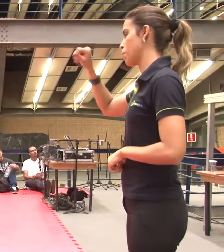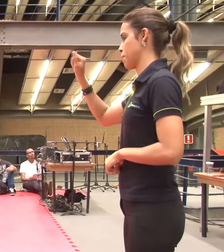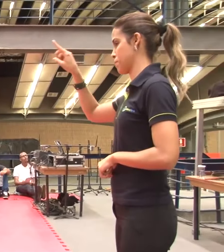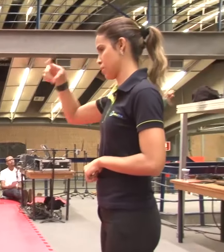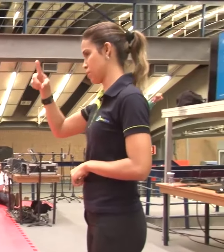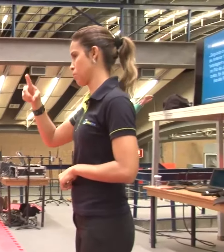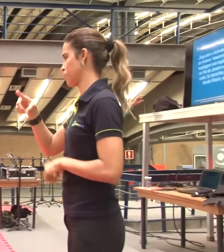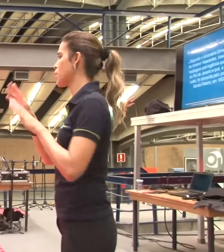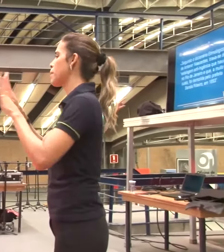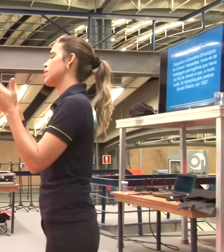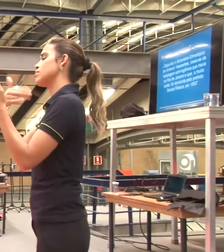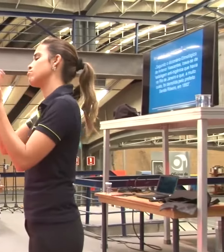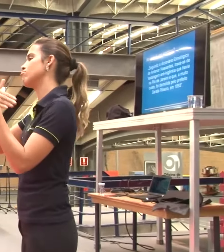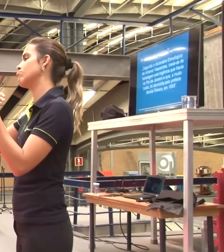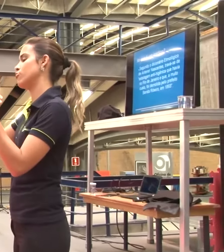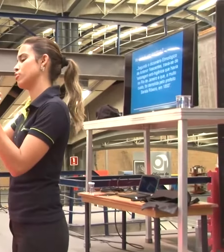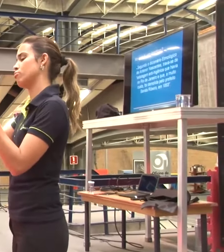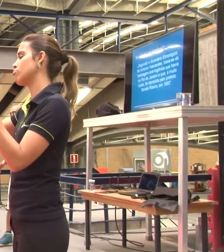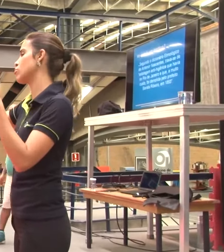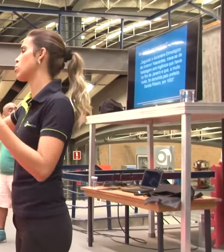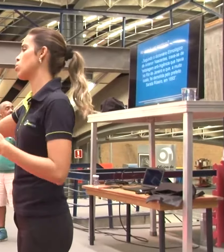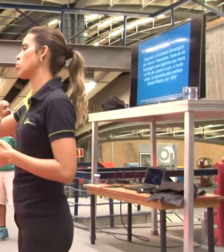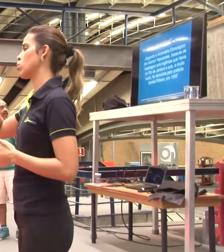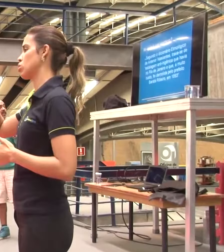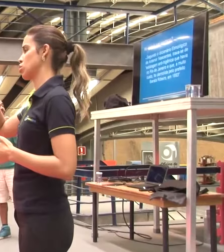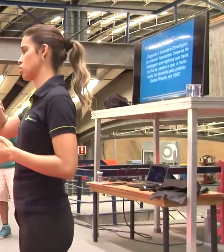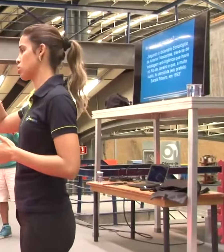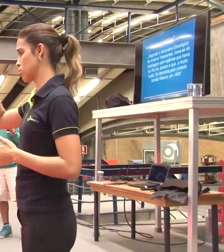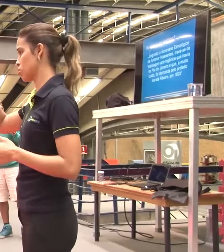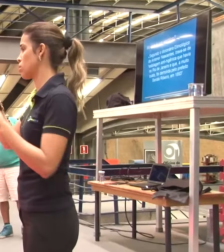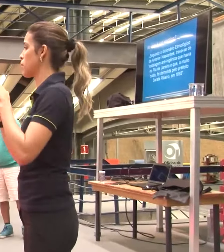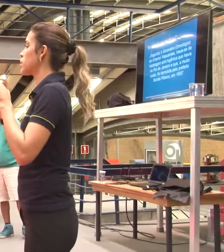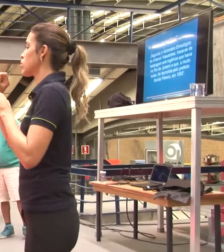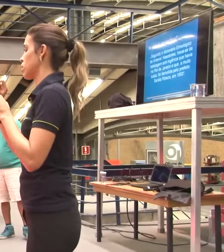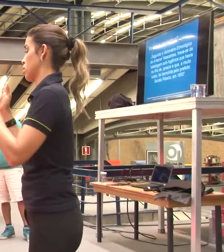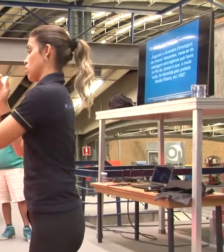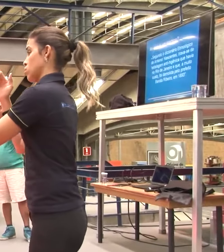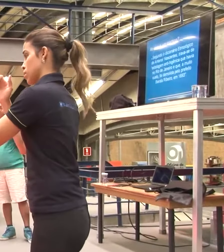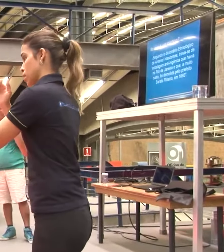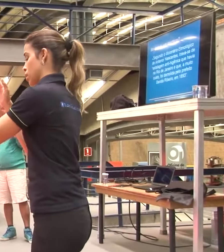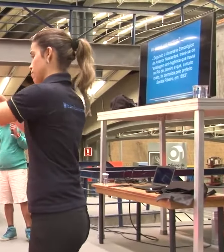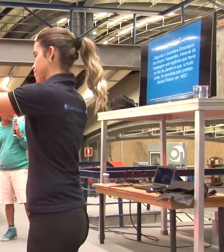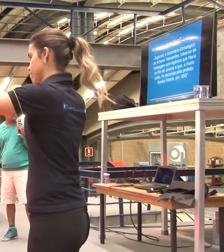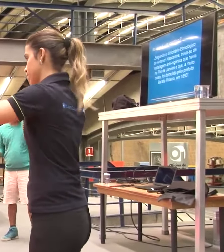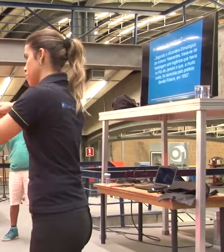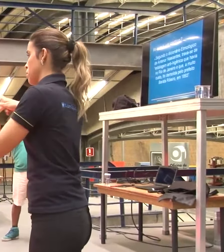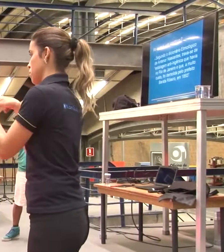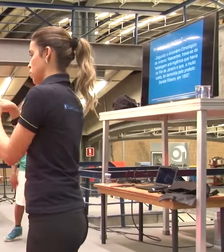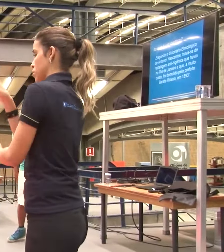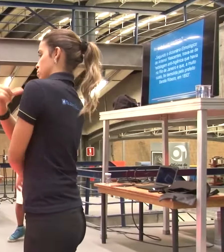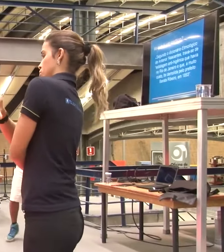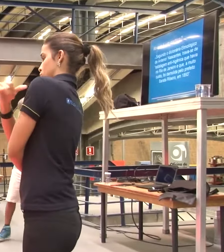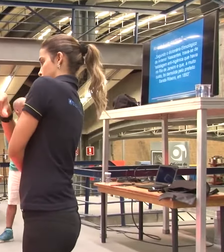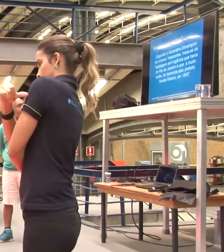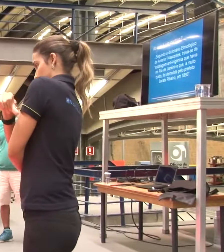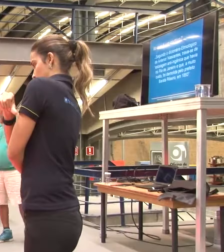Segundo Antenor Nascente, estalagem anti-higiênica que havia no Rio de Janeiro e que a muito